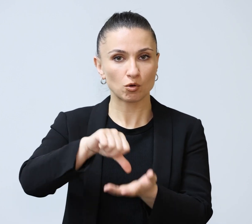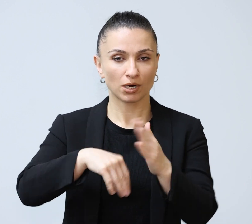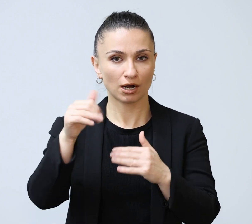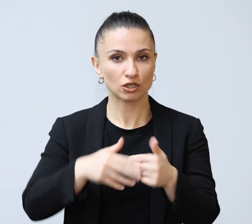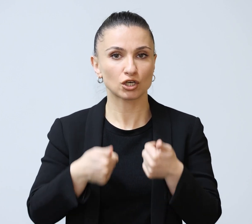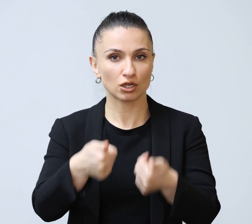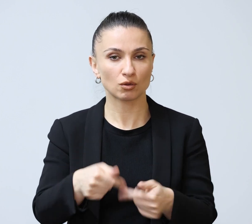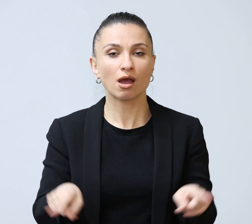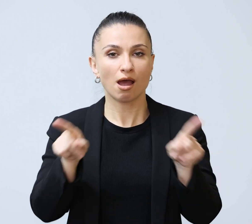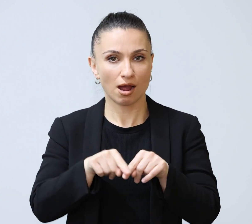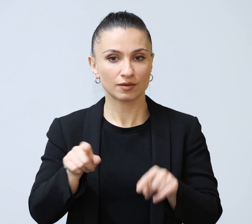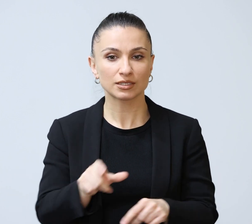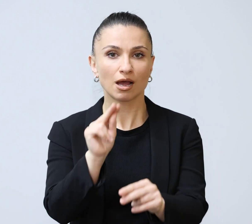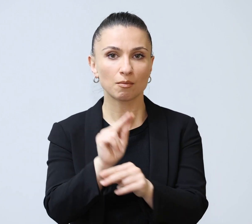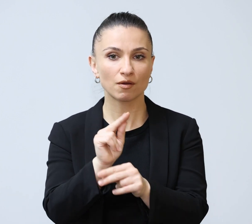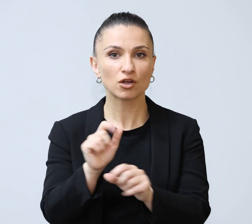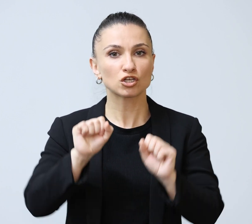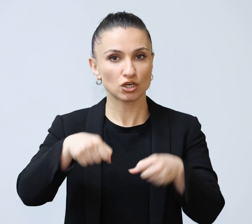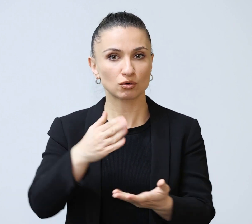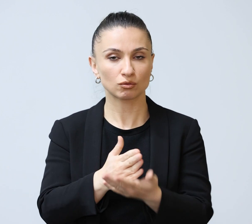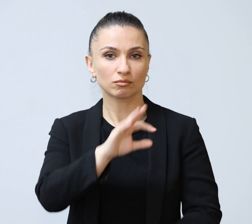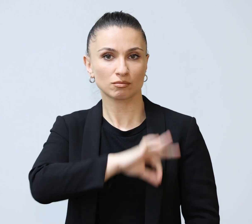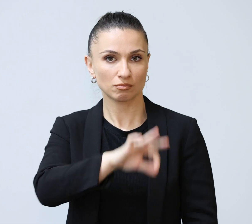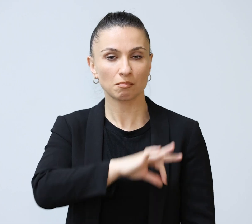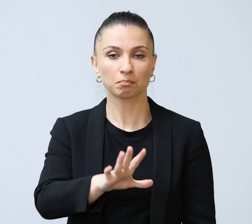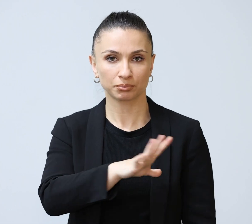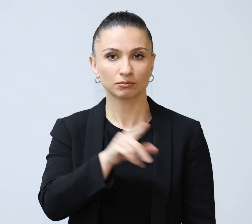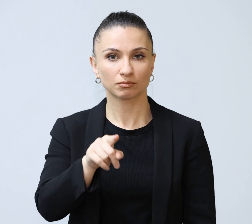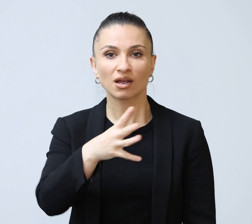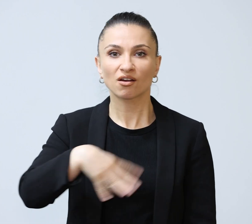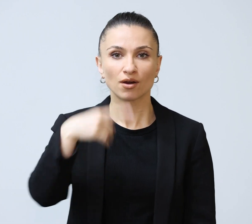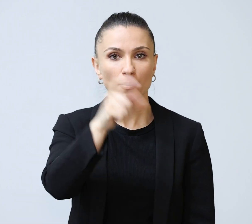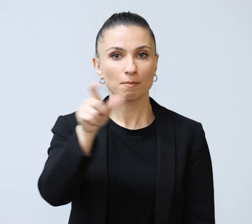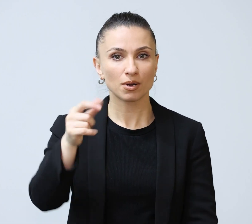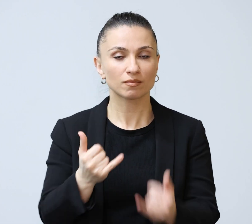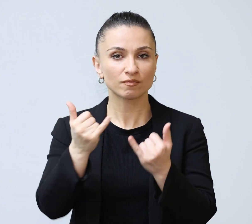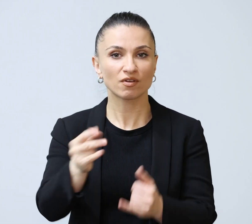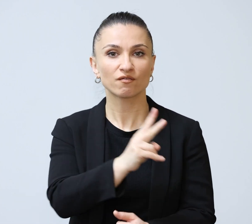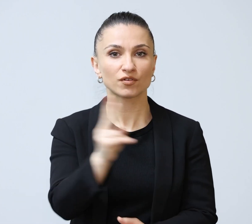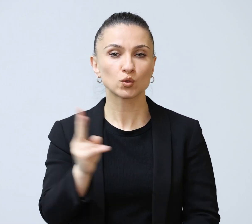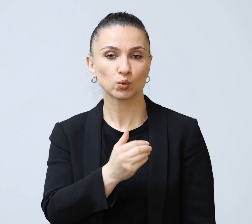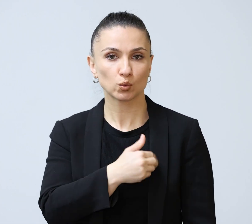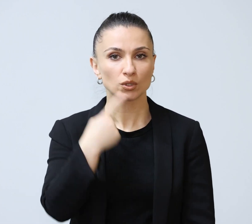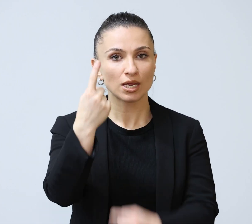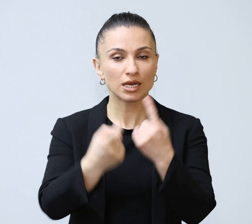ով ցանկանում է տեղեկություններ ստանալ դյուրընթերնելի ձևաչափով։ Վրաստանի Կենտրոնական ընտրական հանձնաժողով,